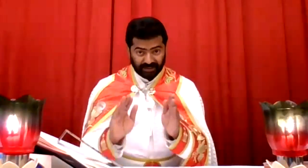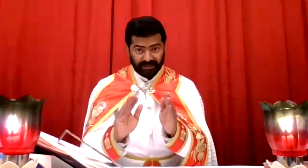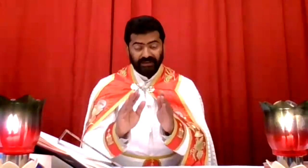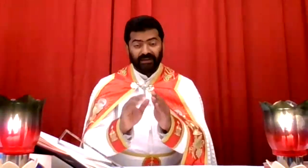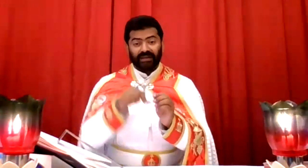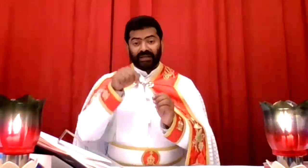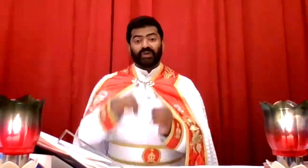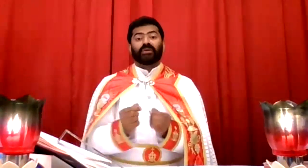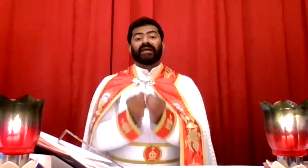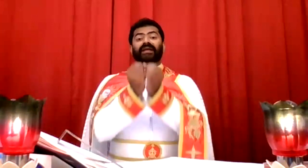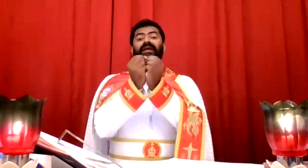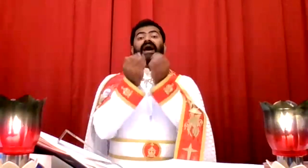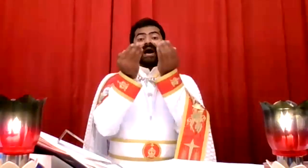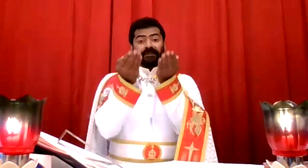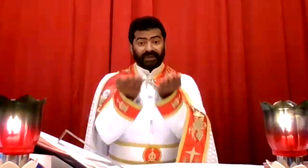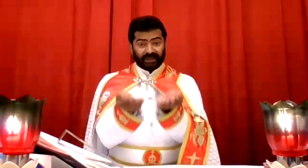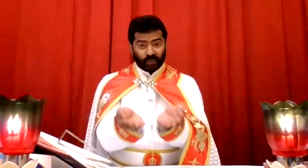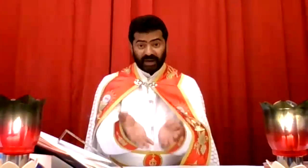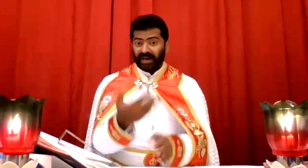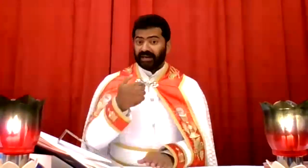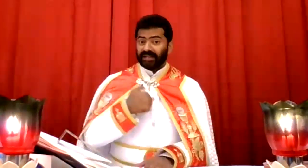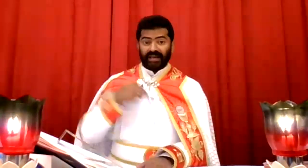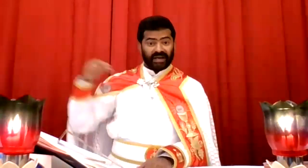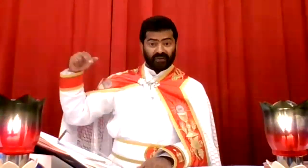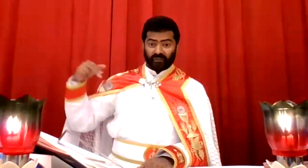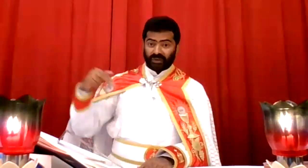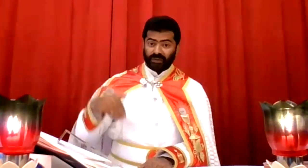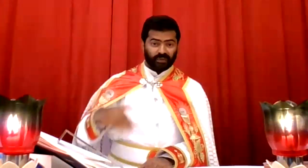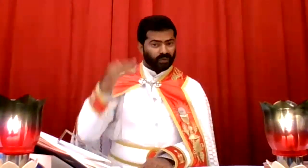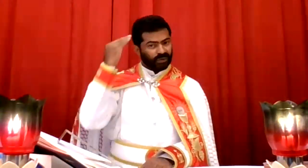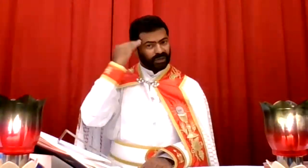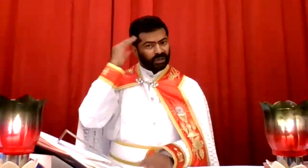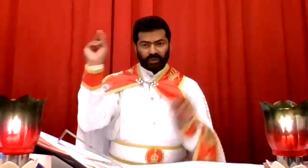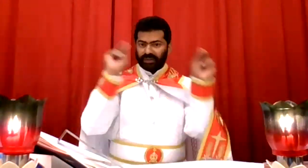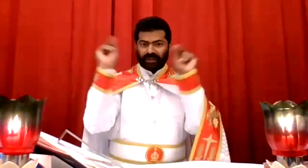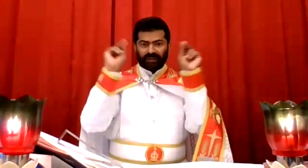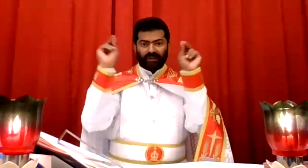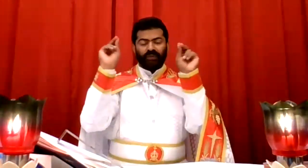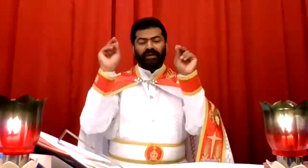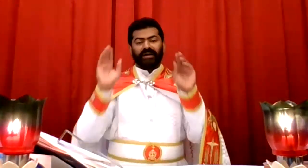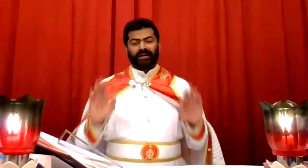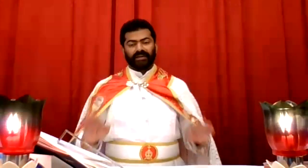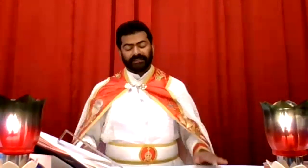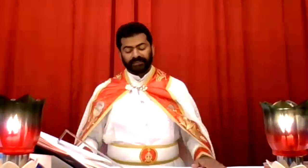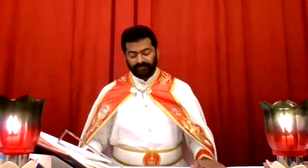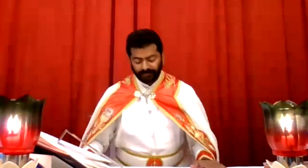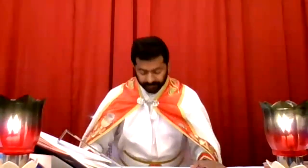കാരണമാവട്ടെ. ഇനിയൊരു ബലി അർപ്പിക്കുവാൻ ഞാൻ വരുമോ ഇല്ലയോ എന്നറിഞ്ഞുകൂടാ.